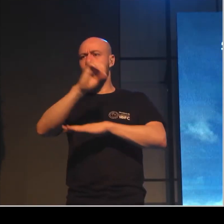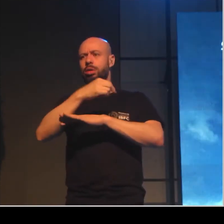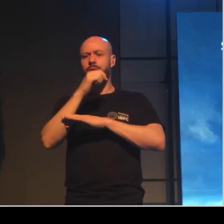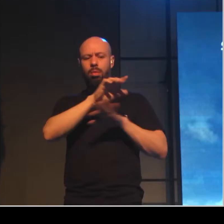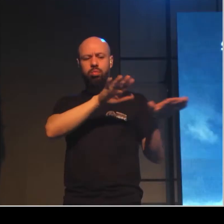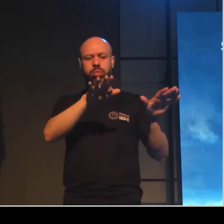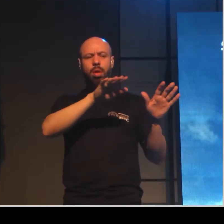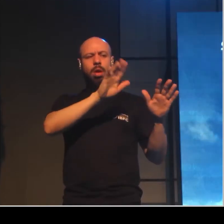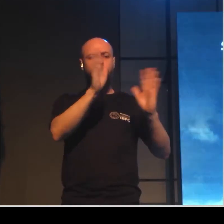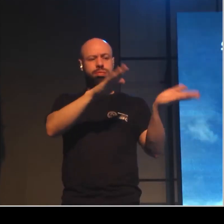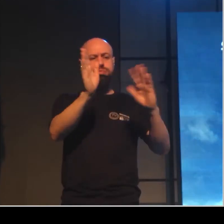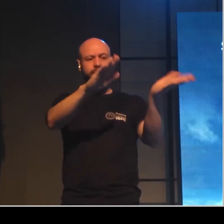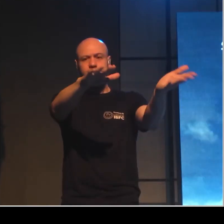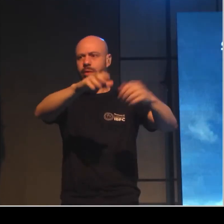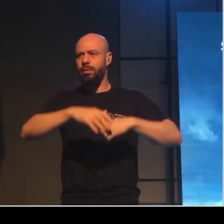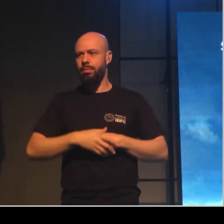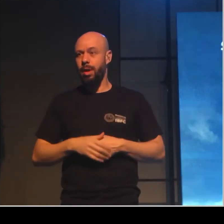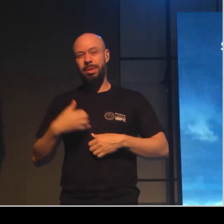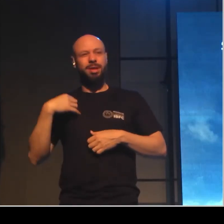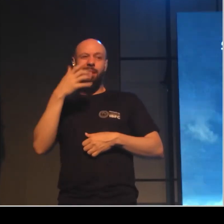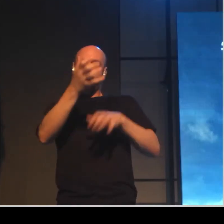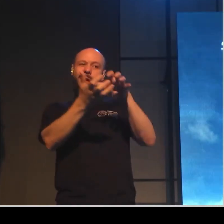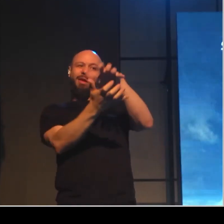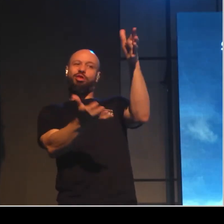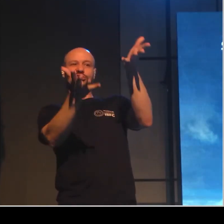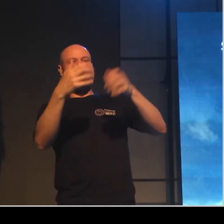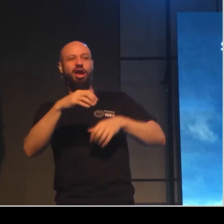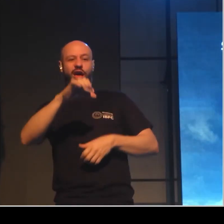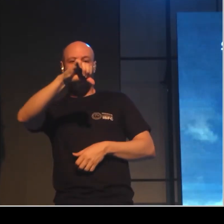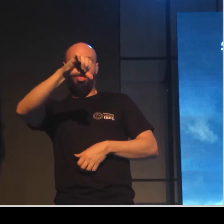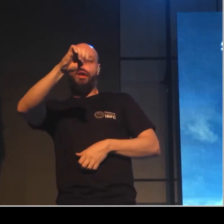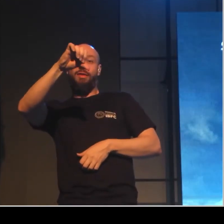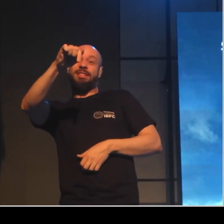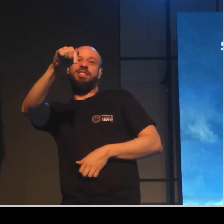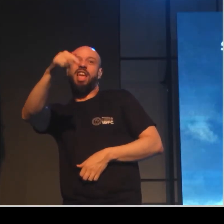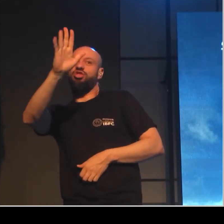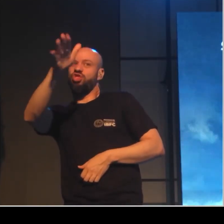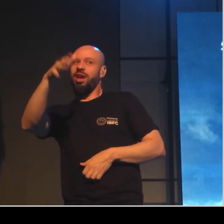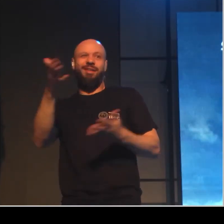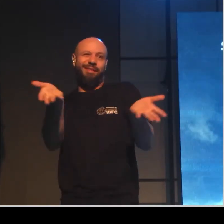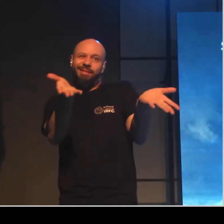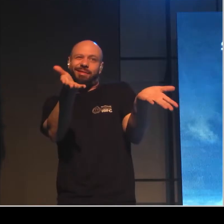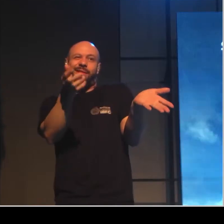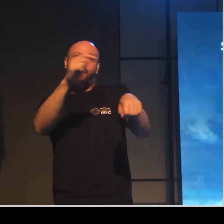Alguém vai olhar para um senhor de 97 e dizer, mas esse aí já estava na capa da carta.